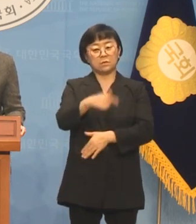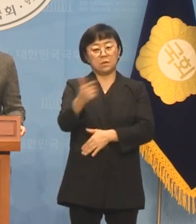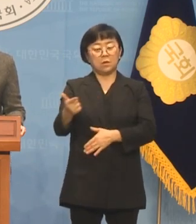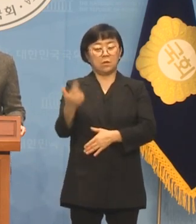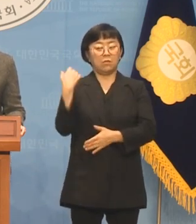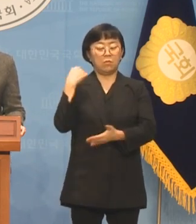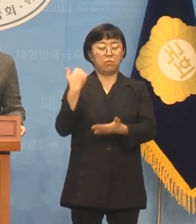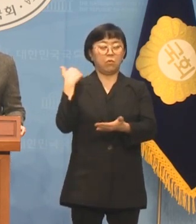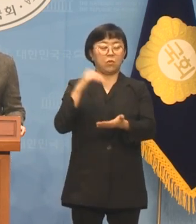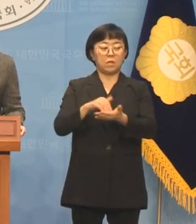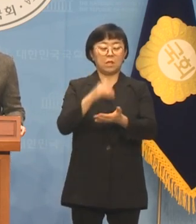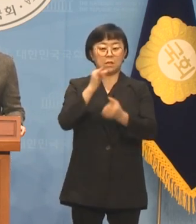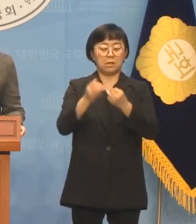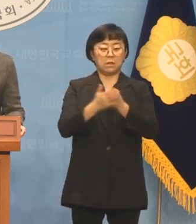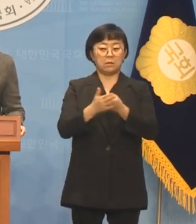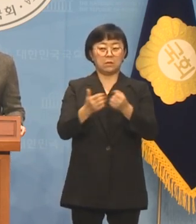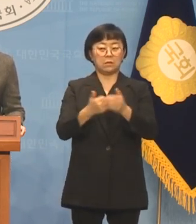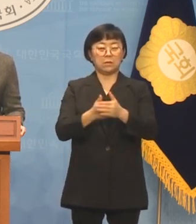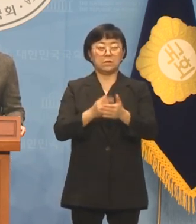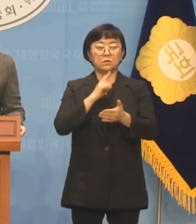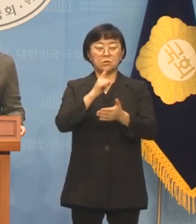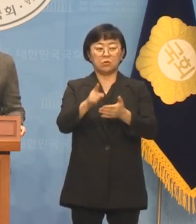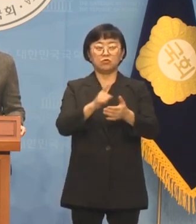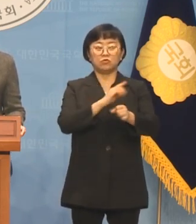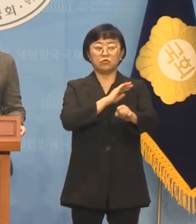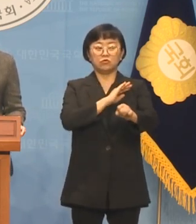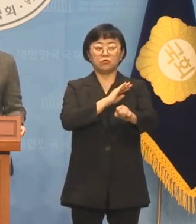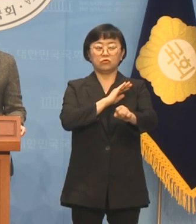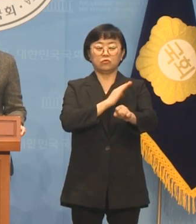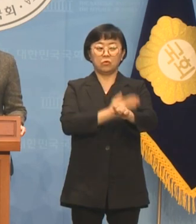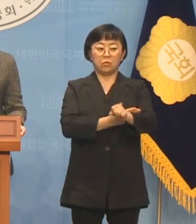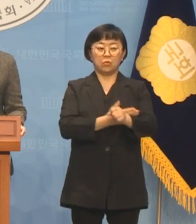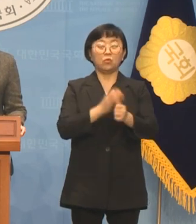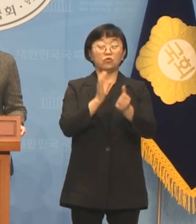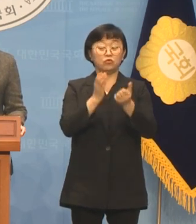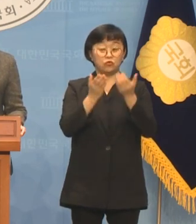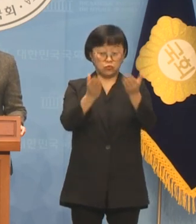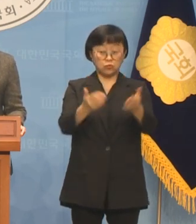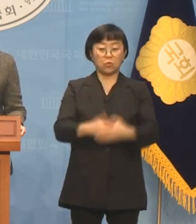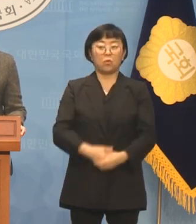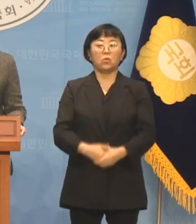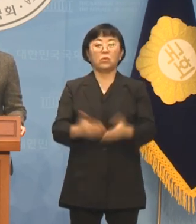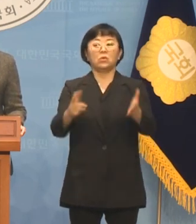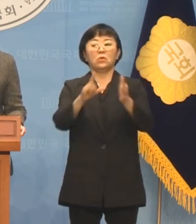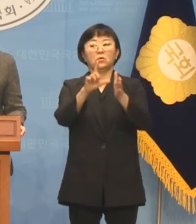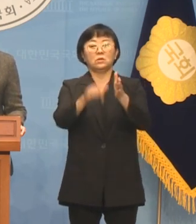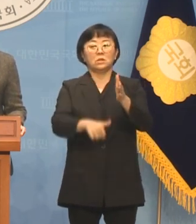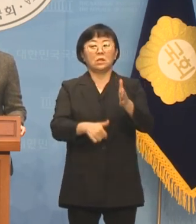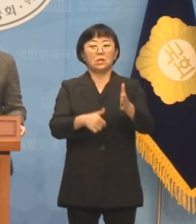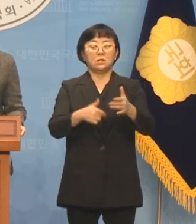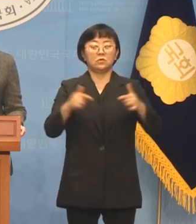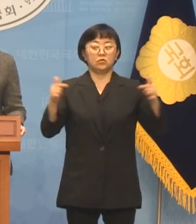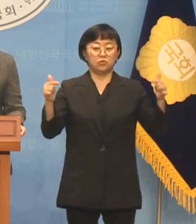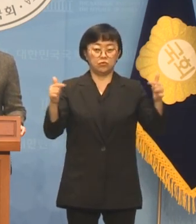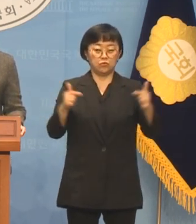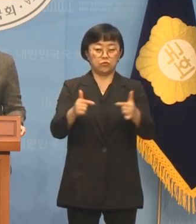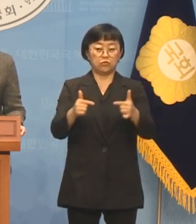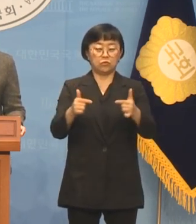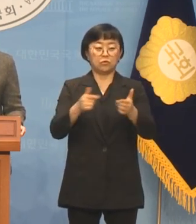있는 전일제 복귀 청구권도 부여하겠습니다. 또한 근로시간 단축